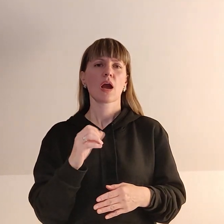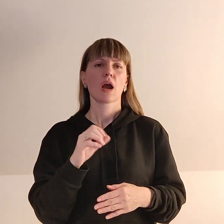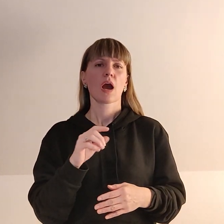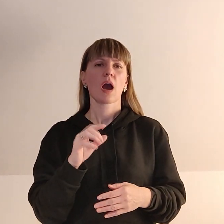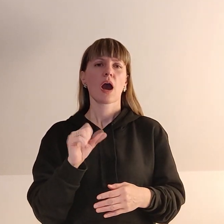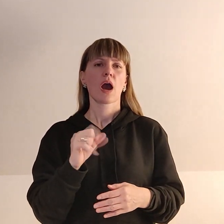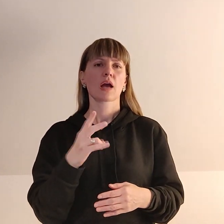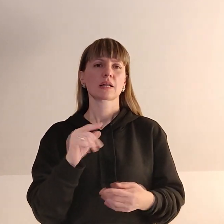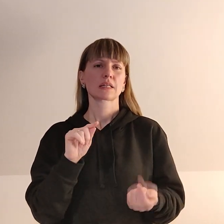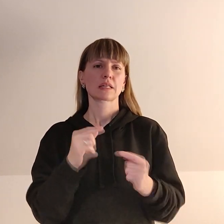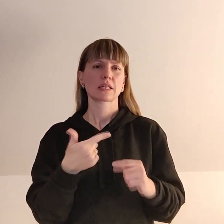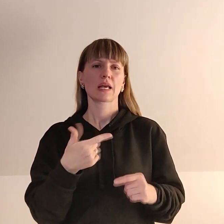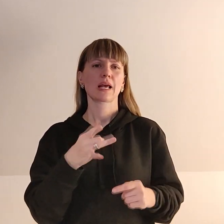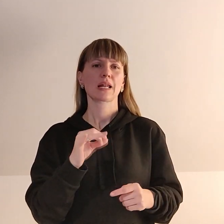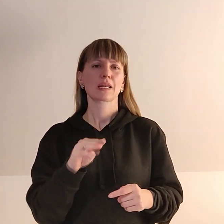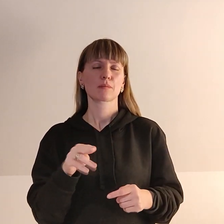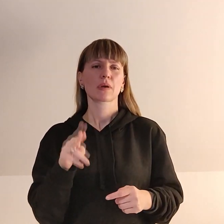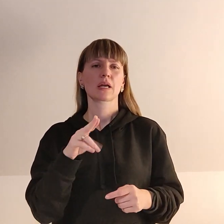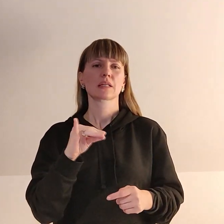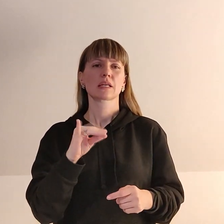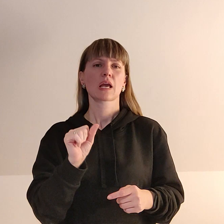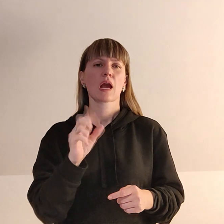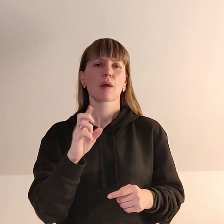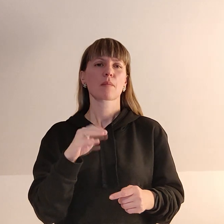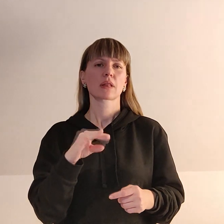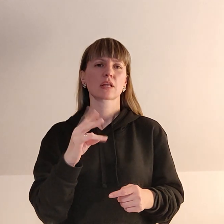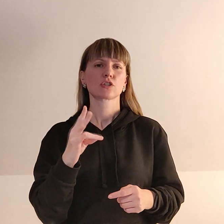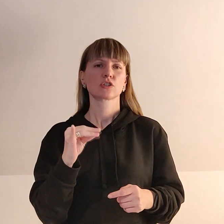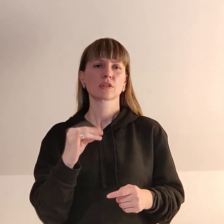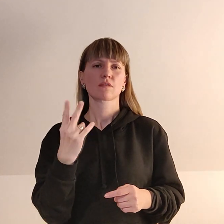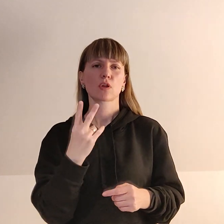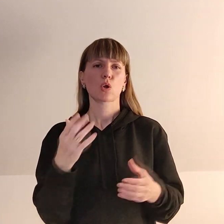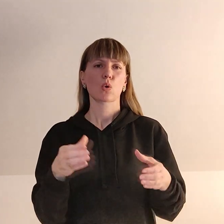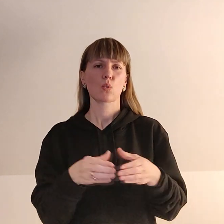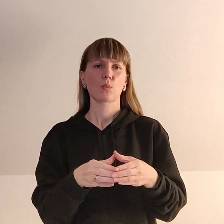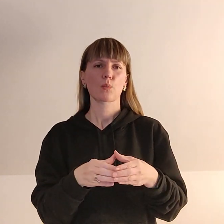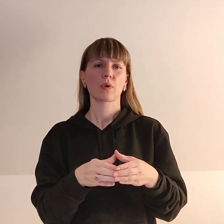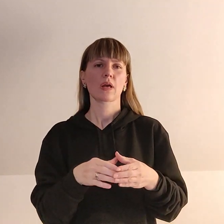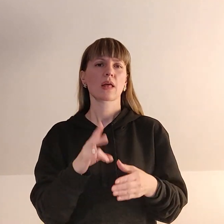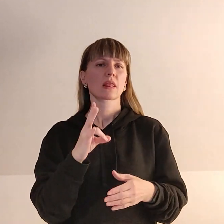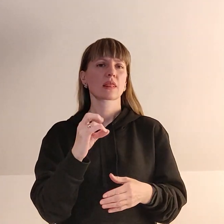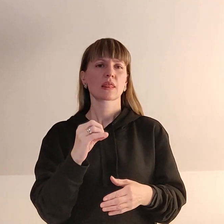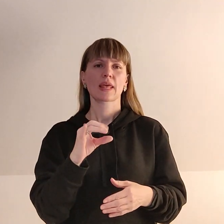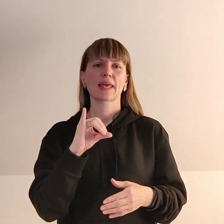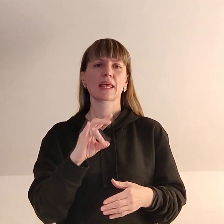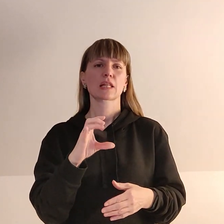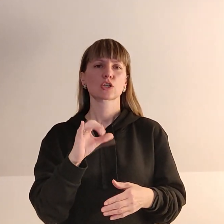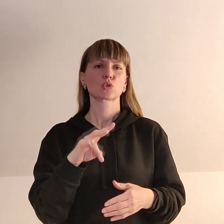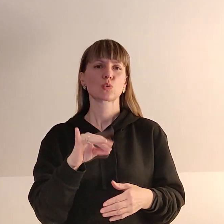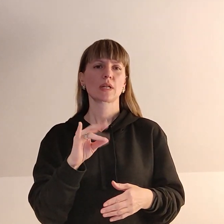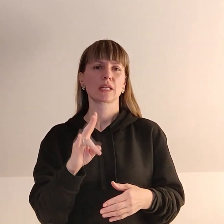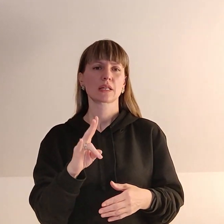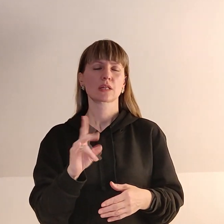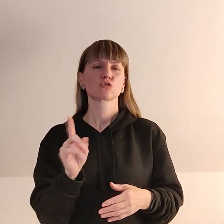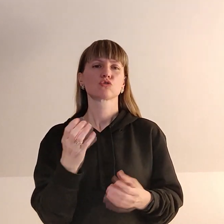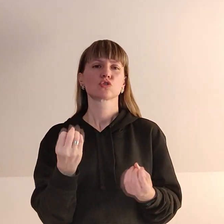антигрипозні, діабетичні, второї групи, не інсулін, що там далі,